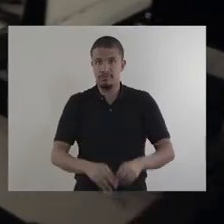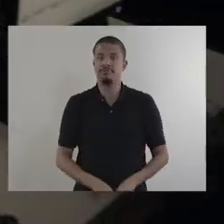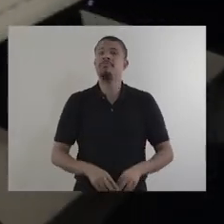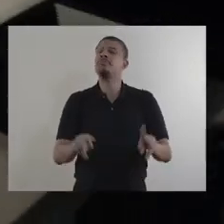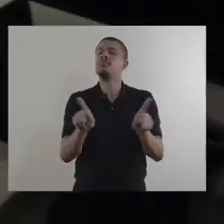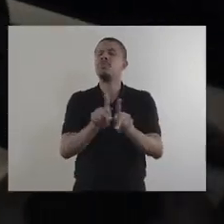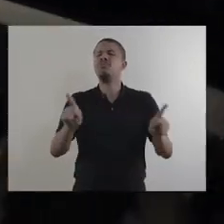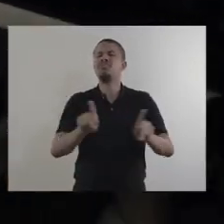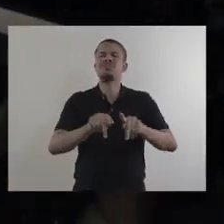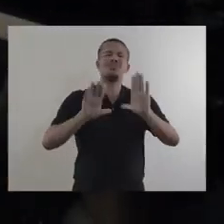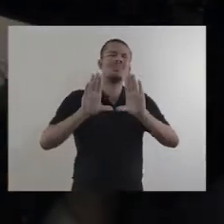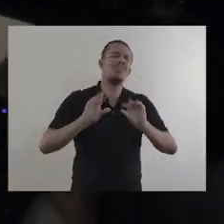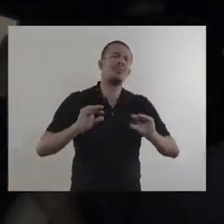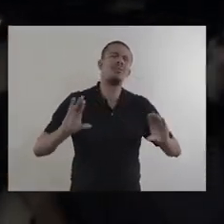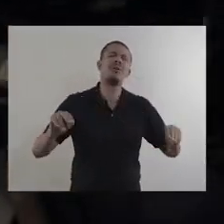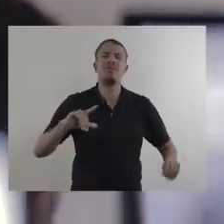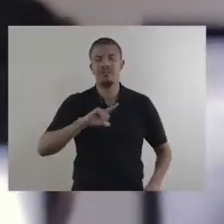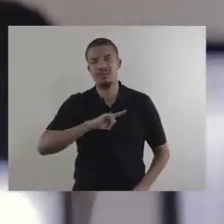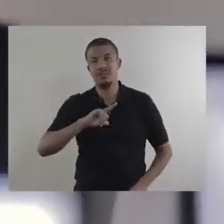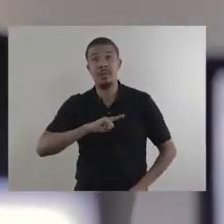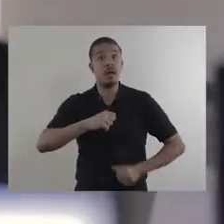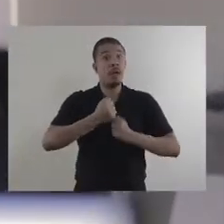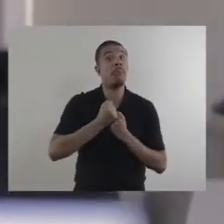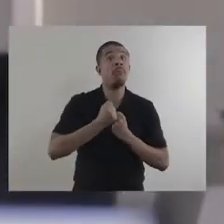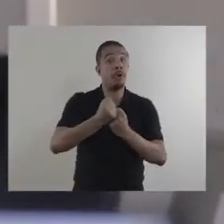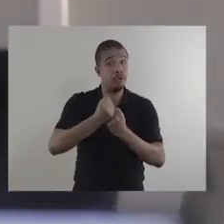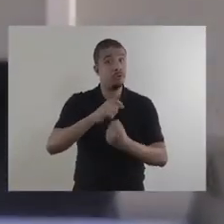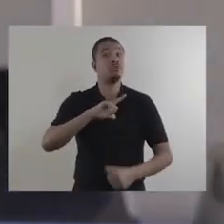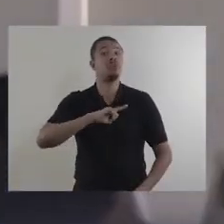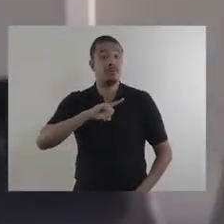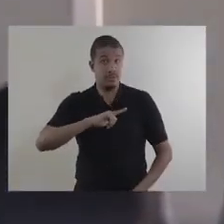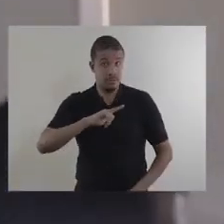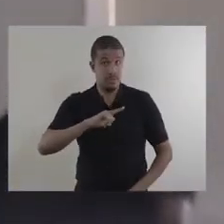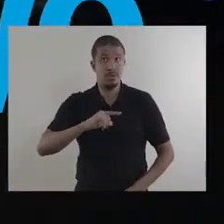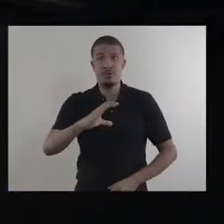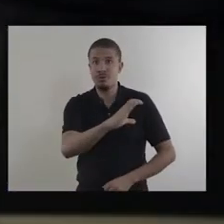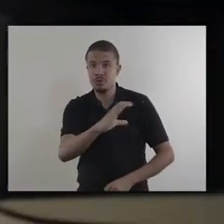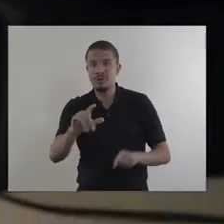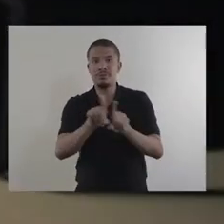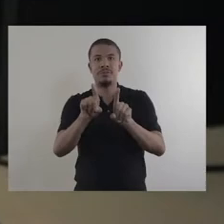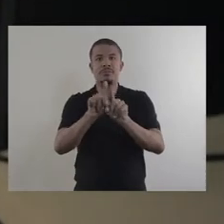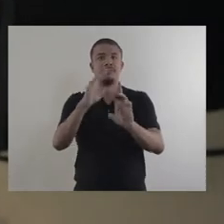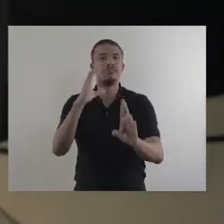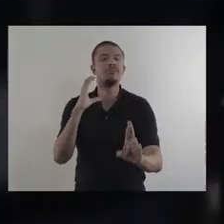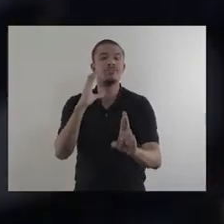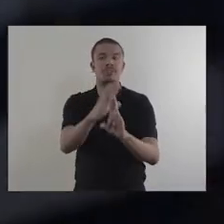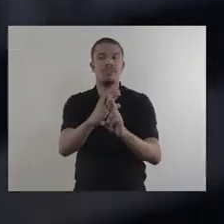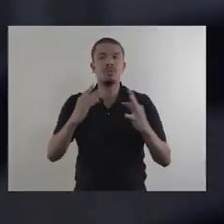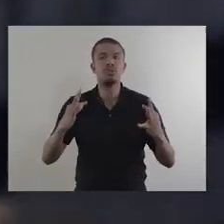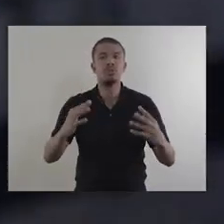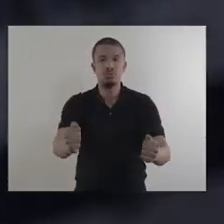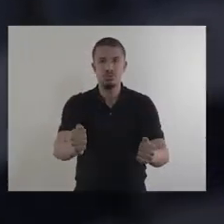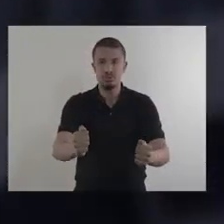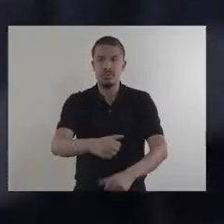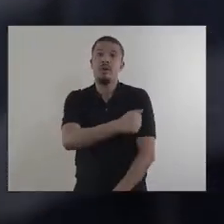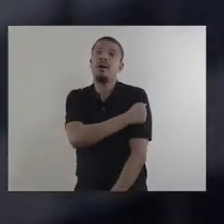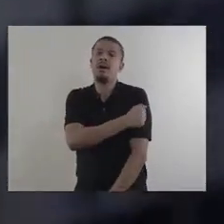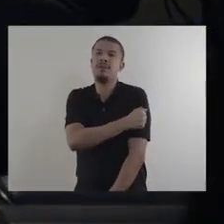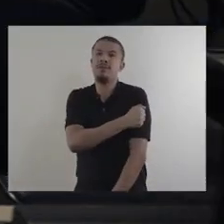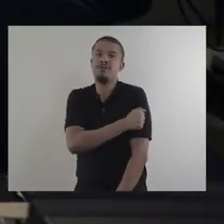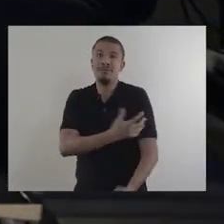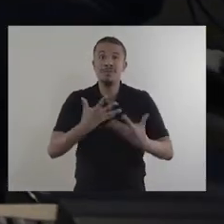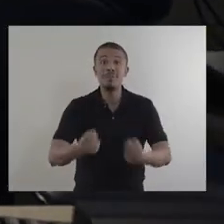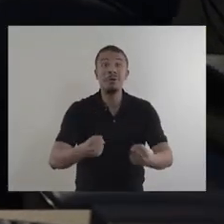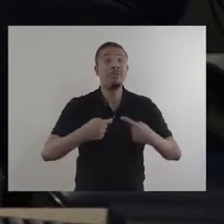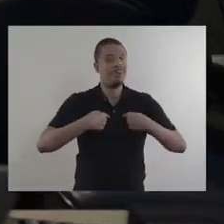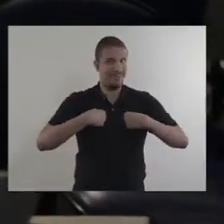Com relação aos professores, também é bem tranquilo. Eles me dão todo o suporte necessário, o coordenador, o pessoal do SERAI, todo mundo. Os alunos também